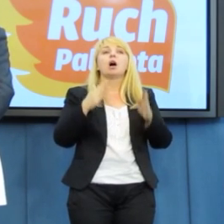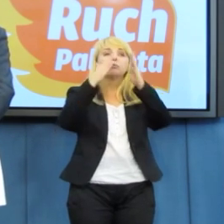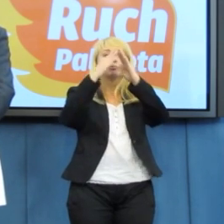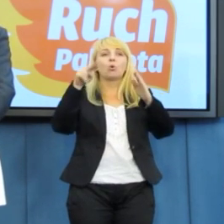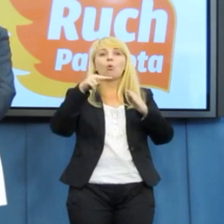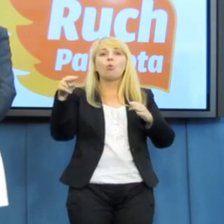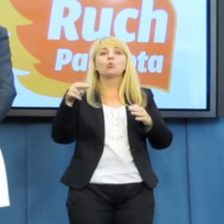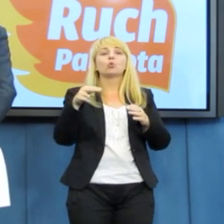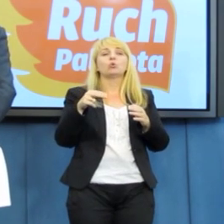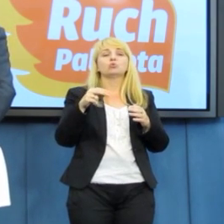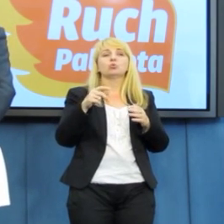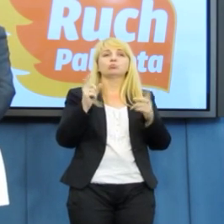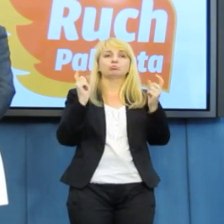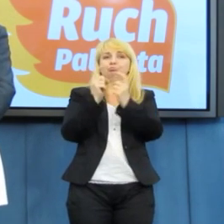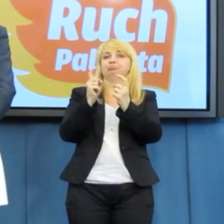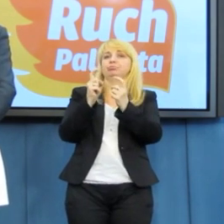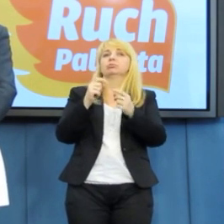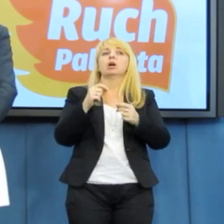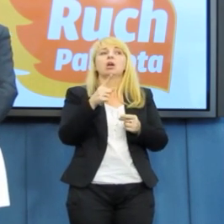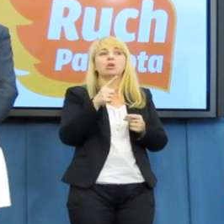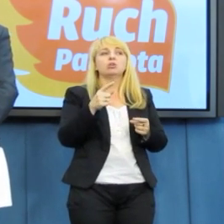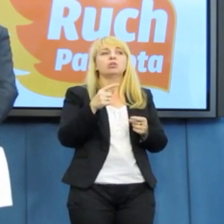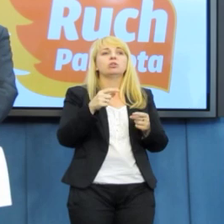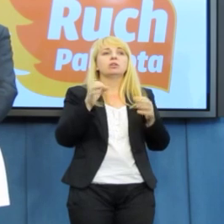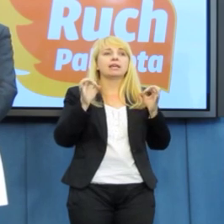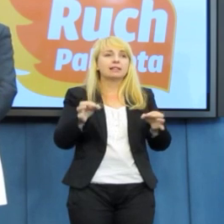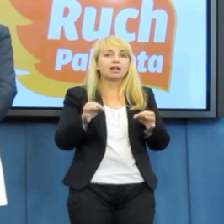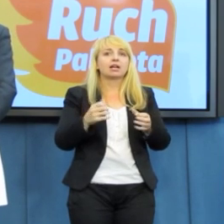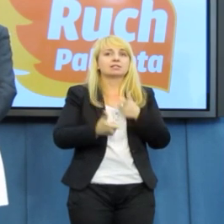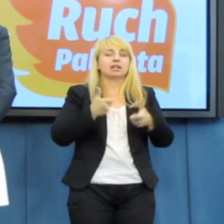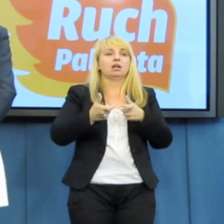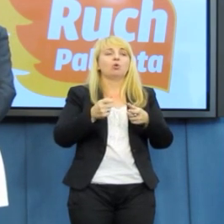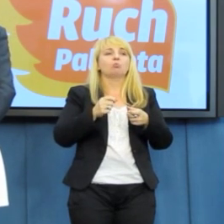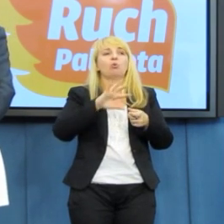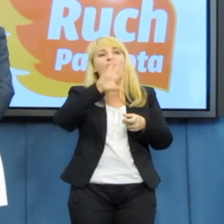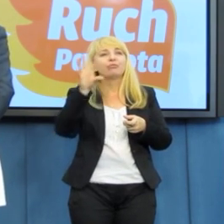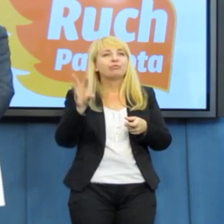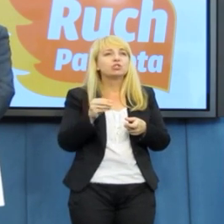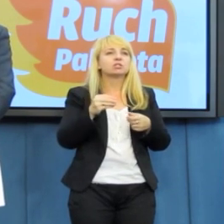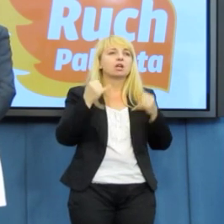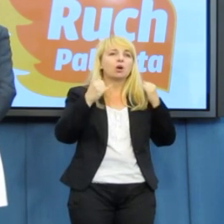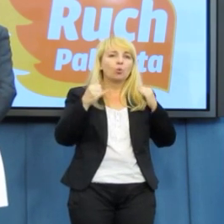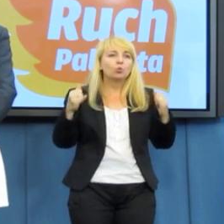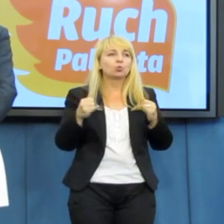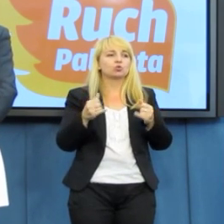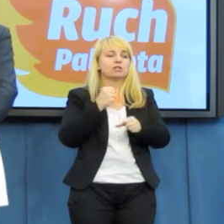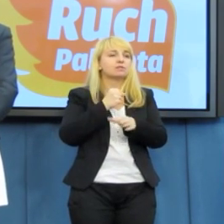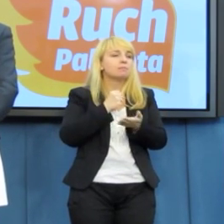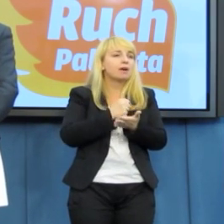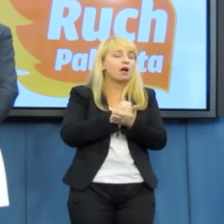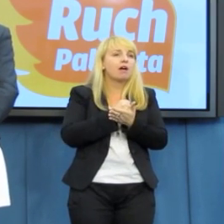katolicy są w tej chwili w ofensywie, trwa inkwizycja i dzisiaj bodajże wpłynął projekt